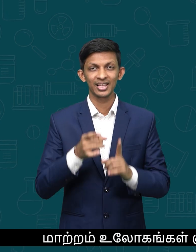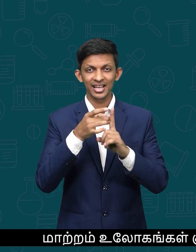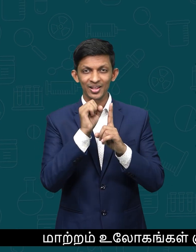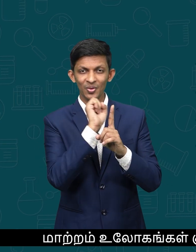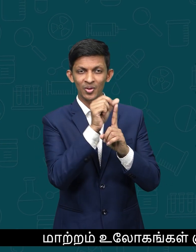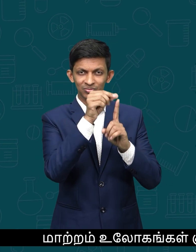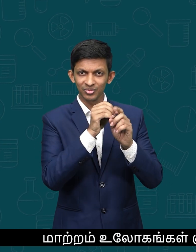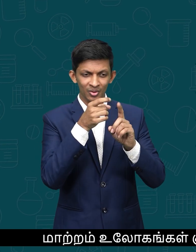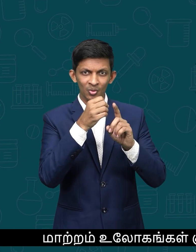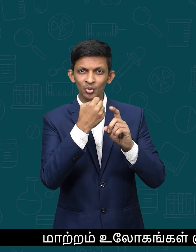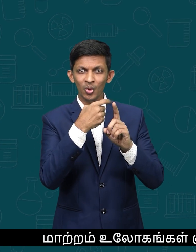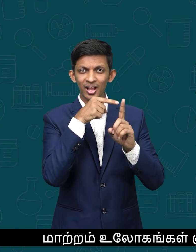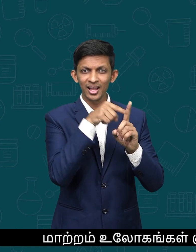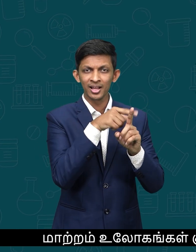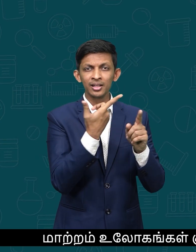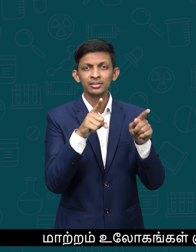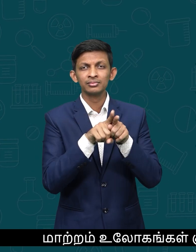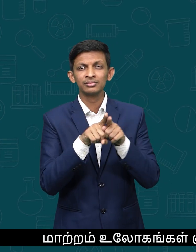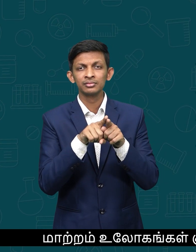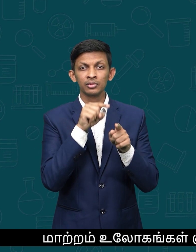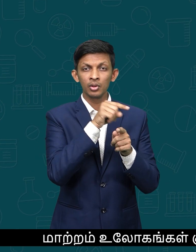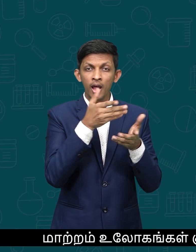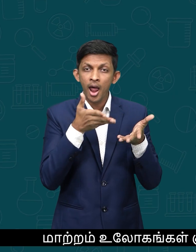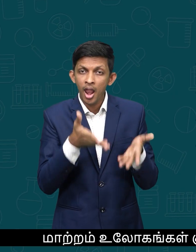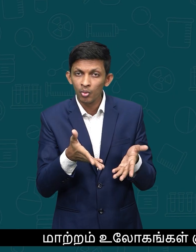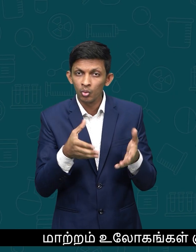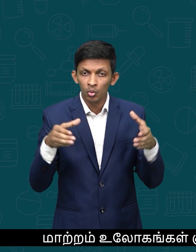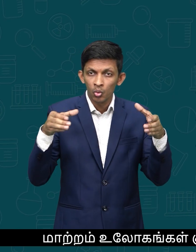மாற்றம் உலோகங்கள் குழுக்கள் 3 முதல் 12 வரை உள்ளன.